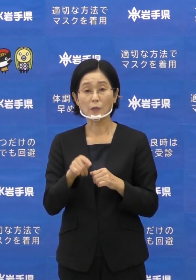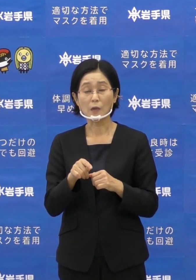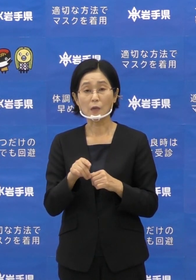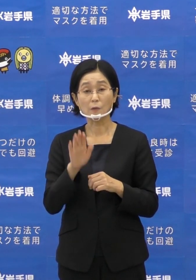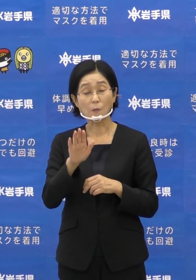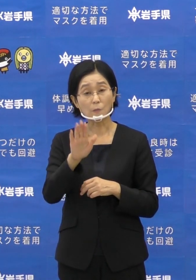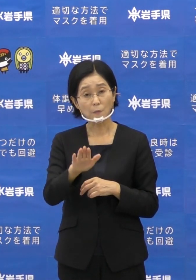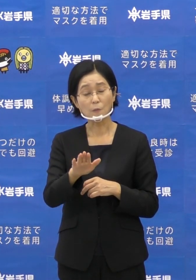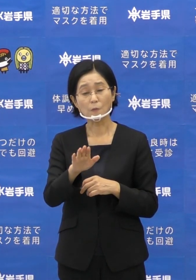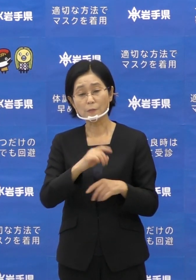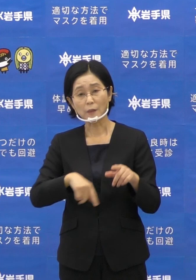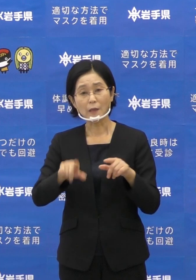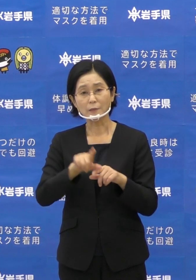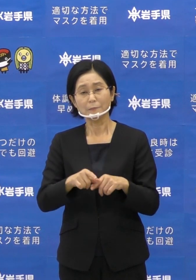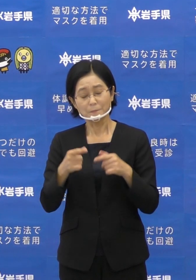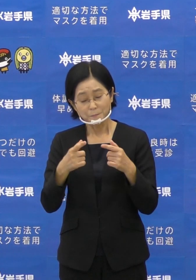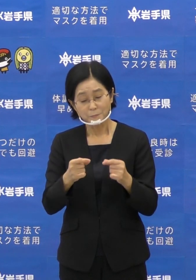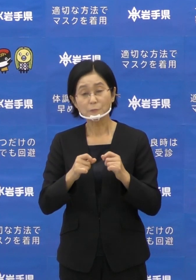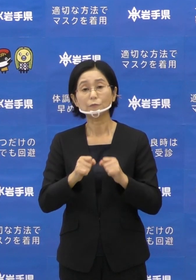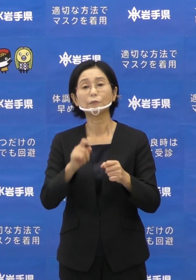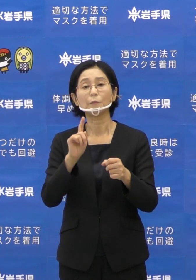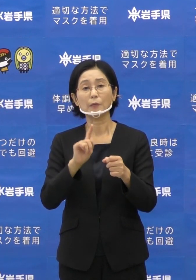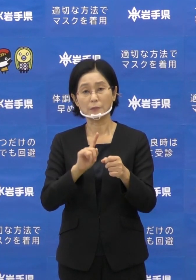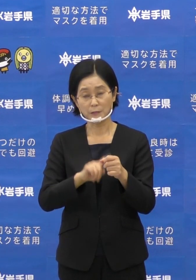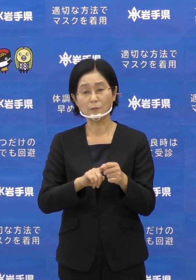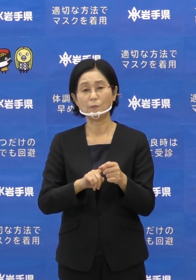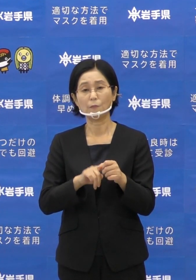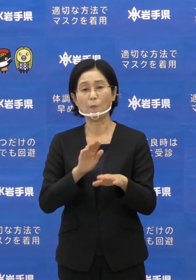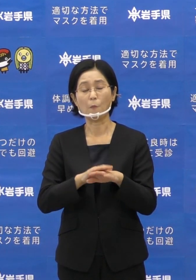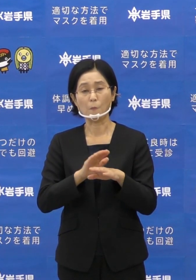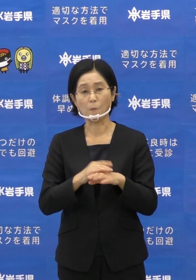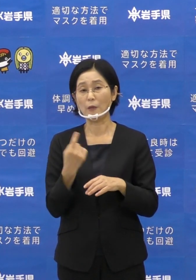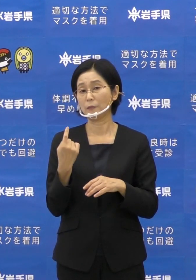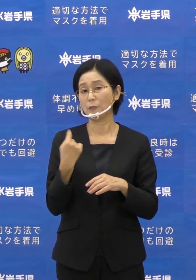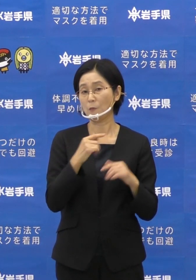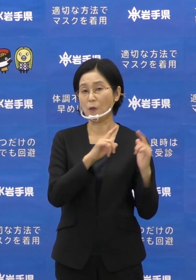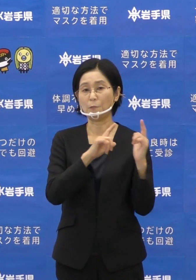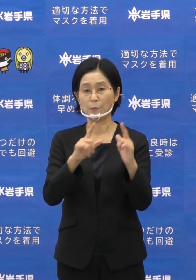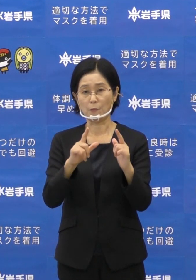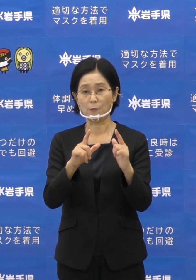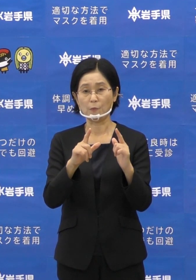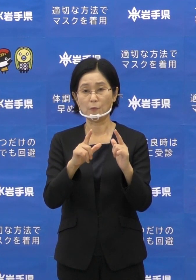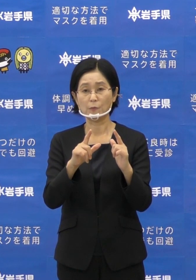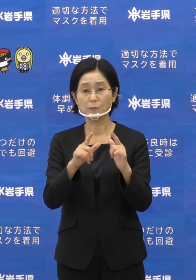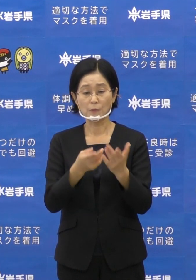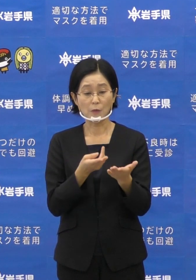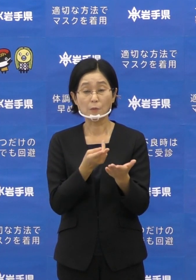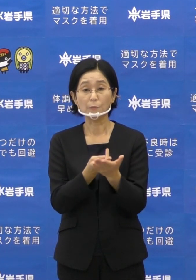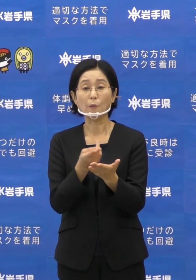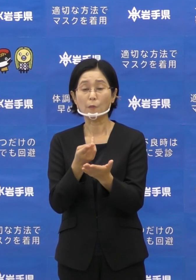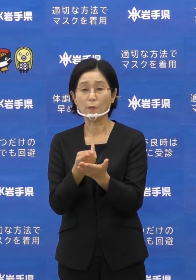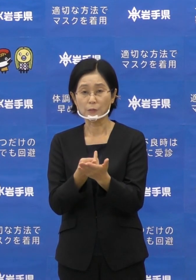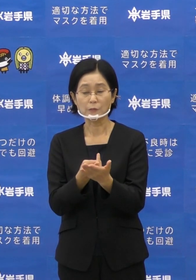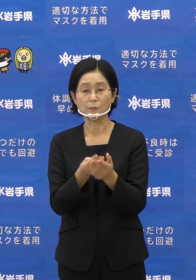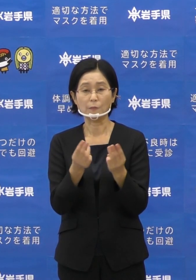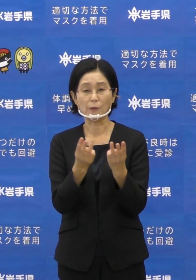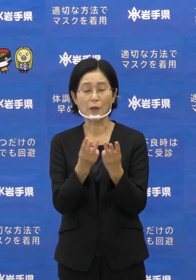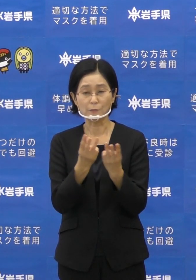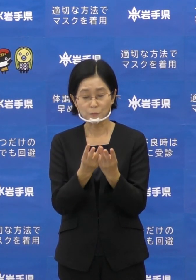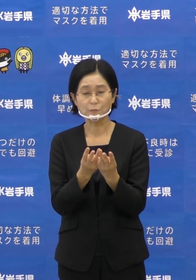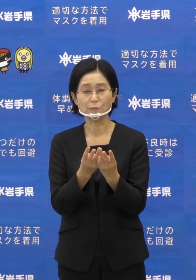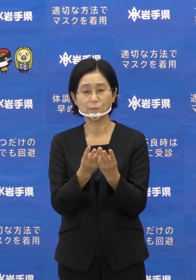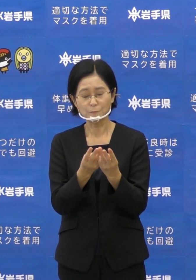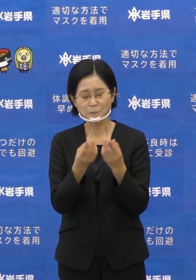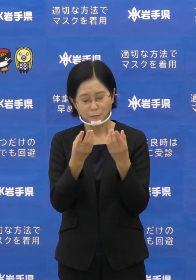化するにあたって、昨日発表したような病床の方のこのフル回転対応、プ